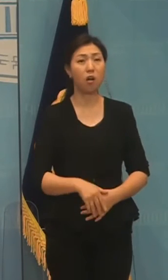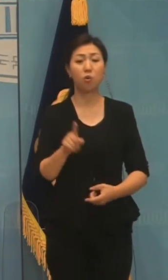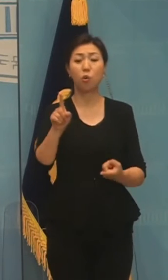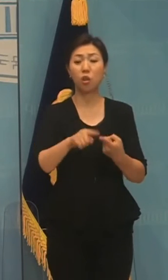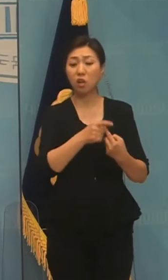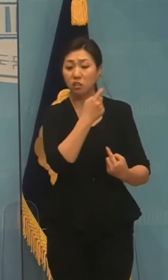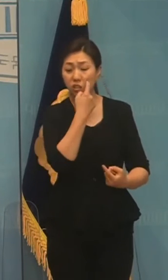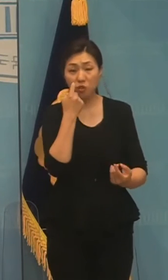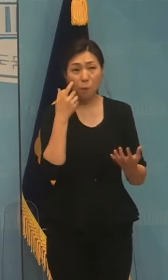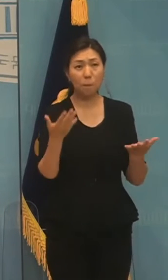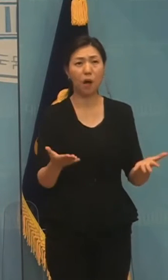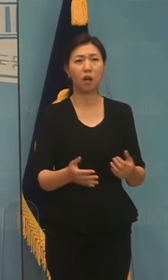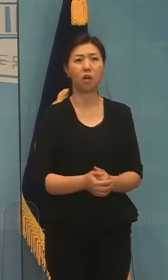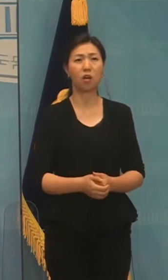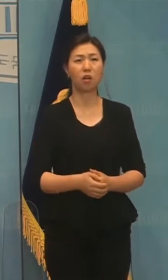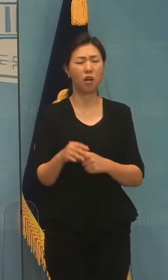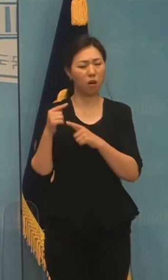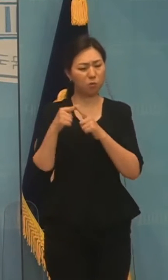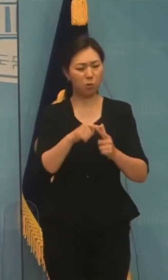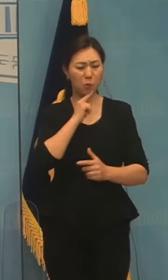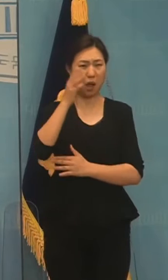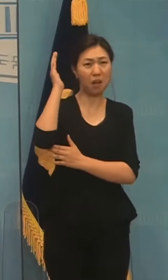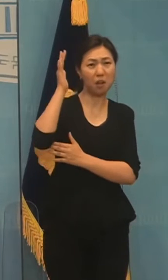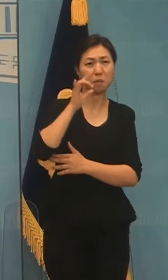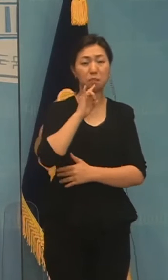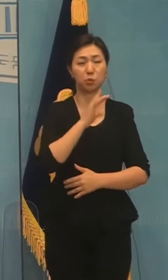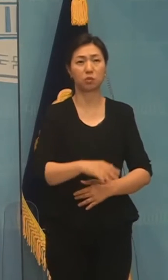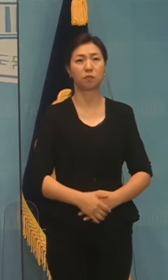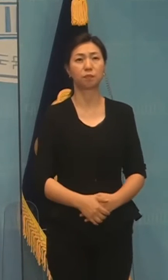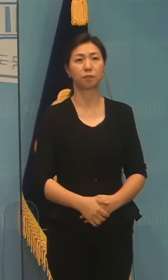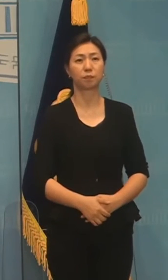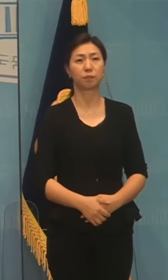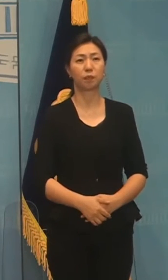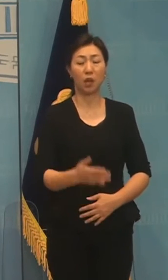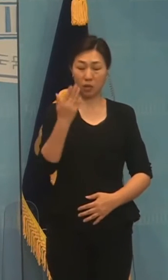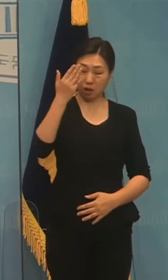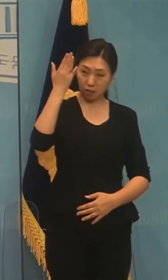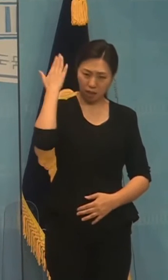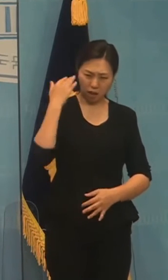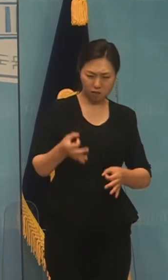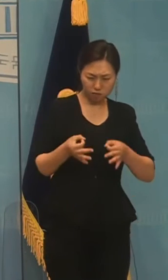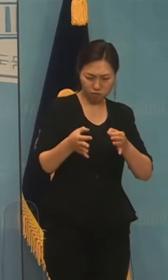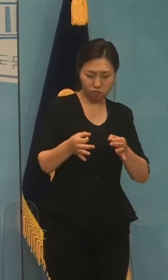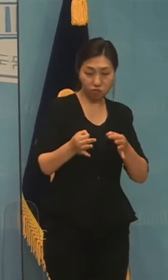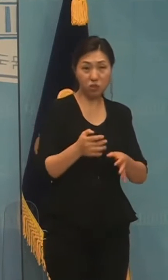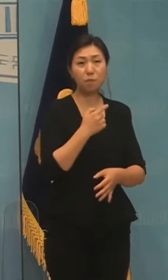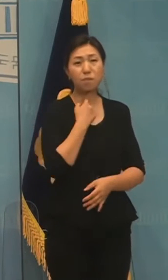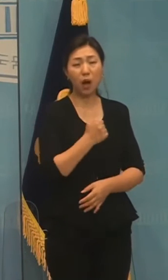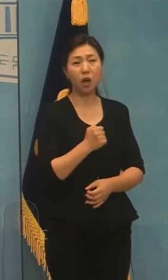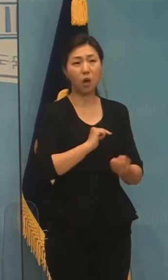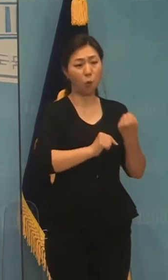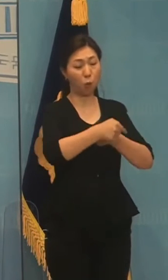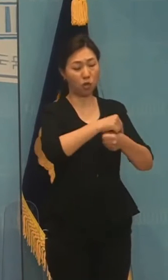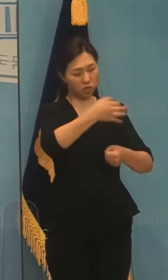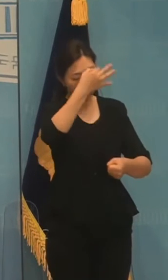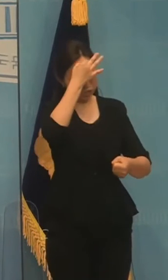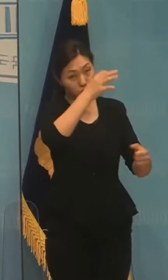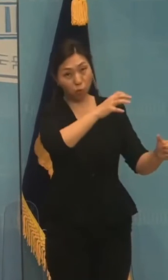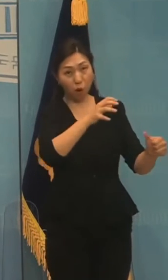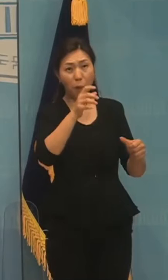없습니다. 일방적인 주장일 뿐입니다. 그동안 막대한 비용이 투입된 원전 관련 기술을 활용하기